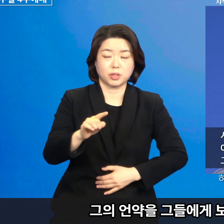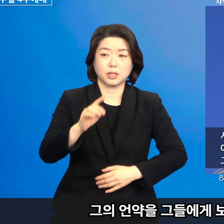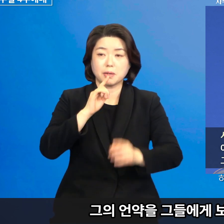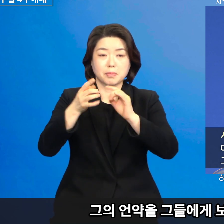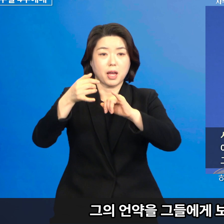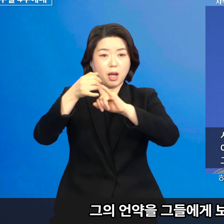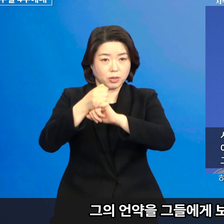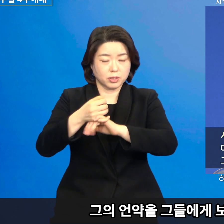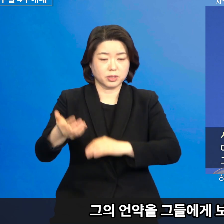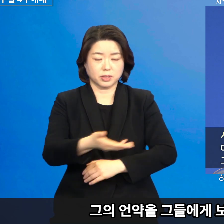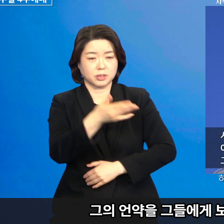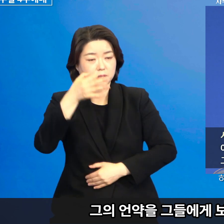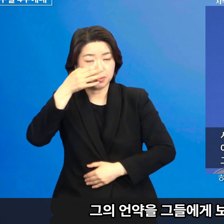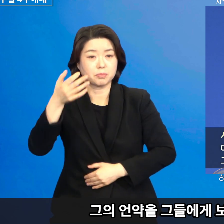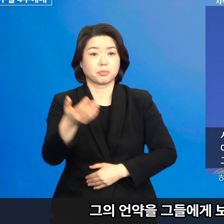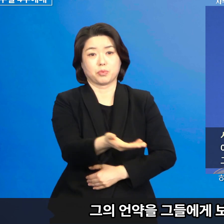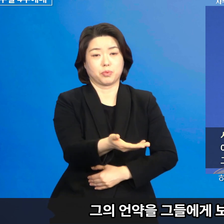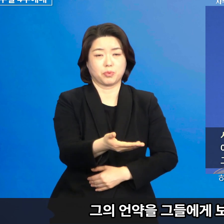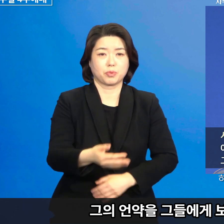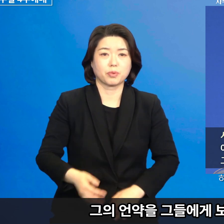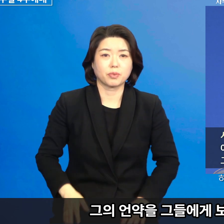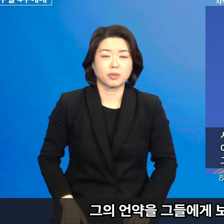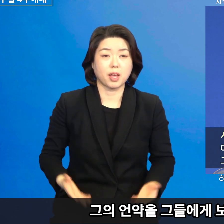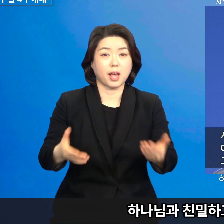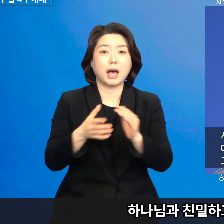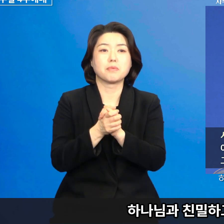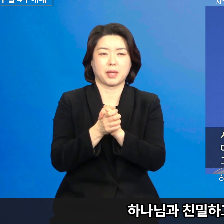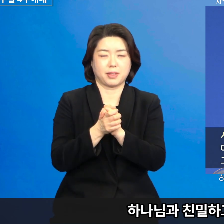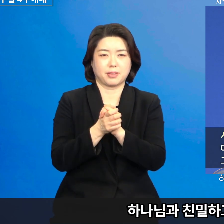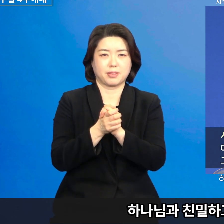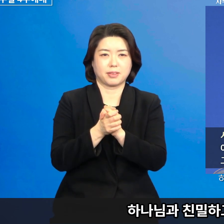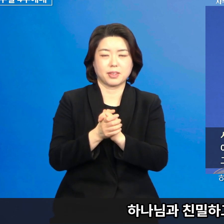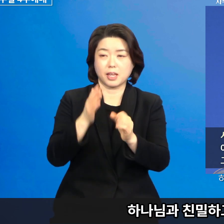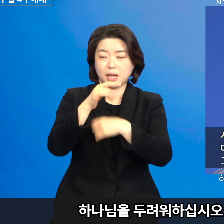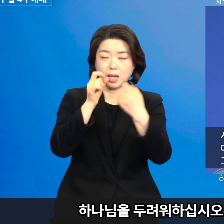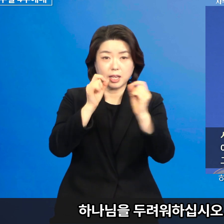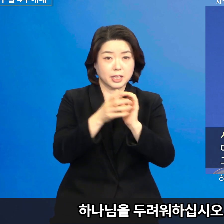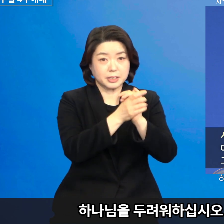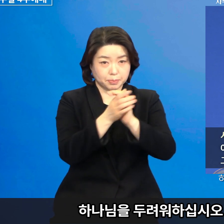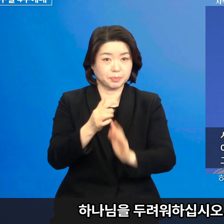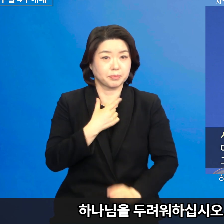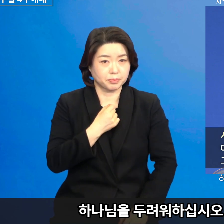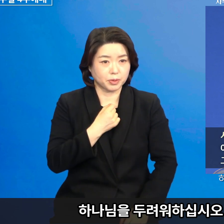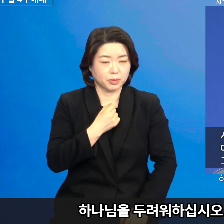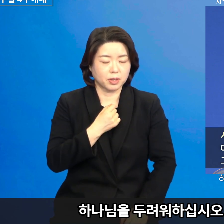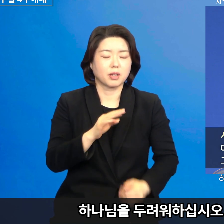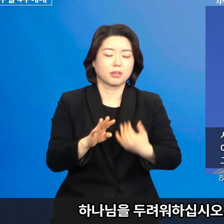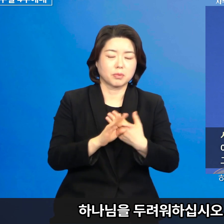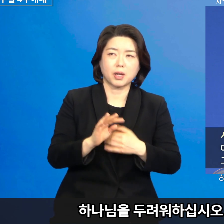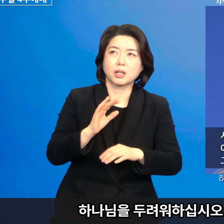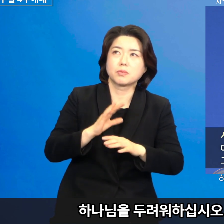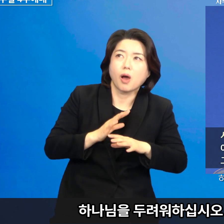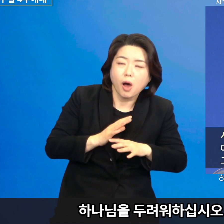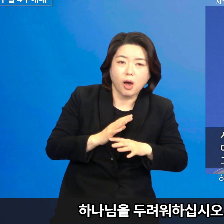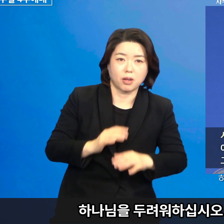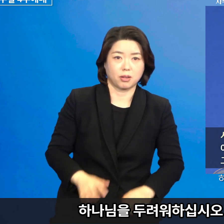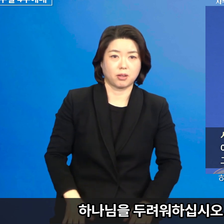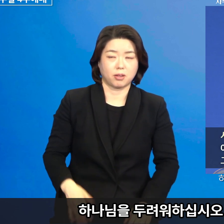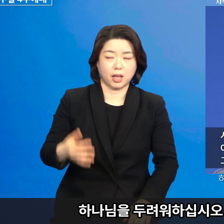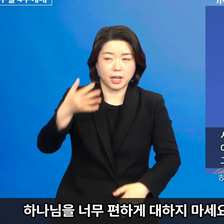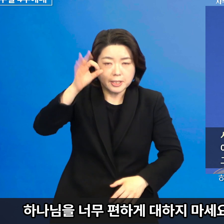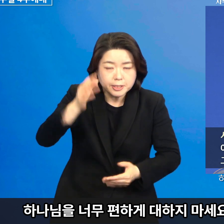언약을 그들에게 보이시리로다. 아멘이죠. 하나님과 친밀하고 싶으십니까? 하나님을 두려워하십시오. 하나님을